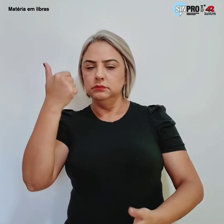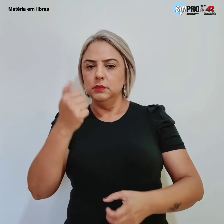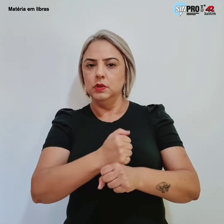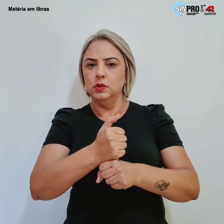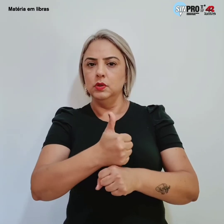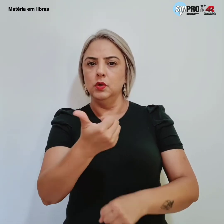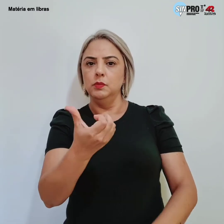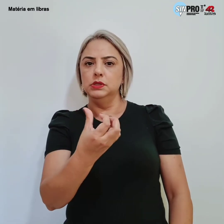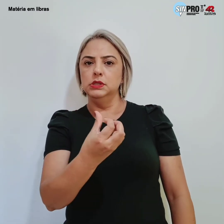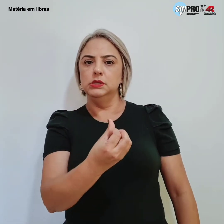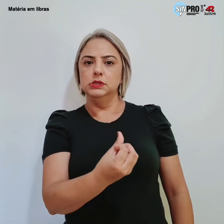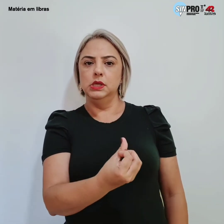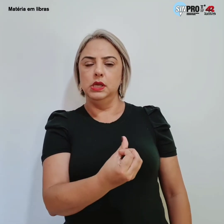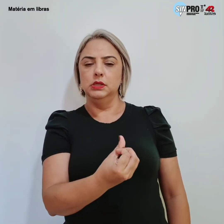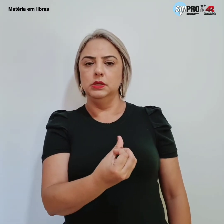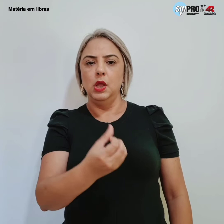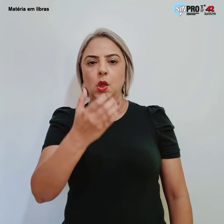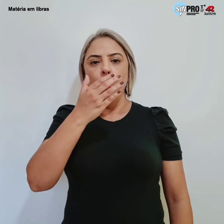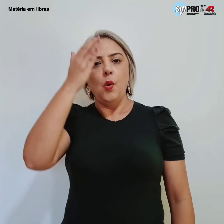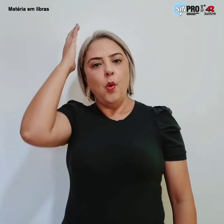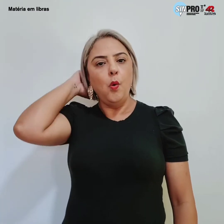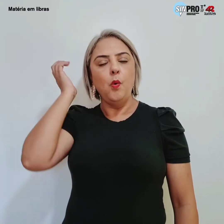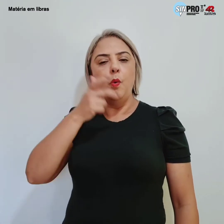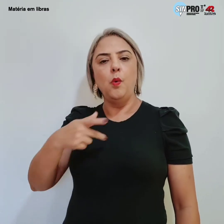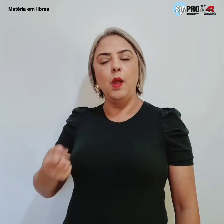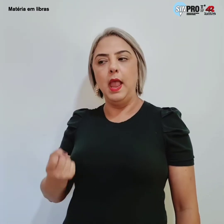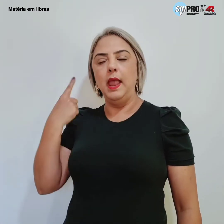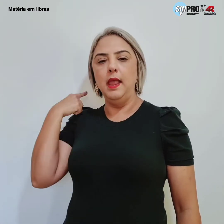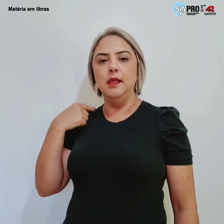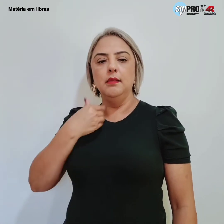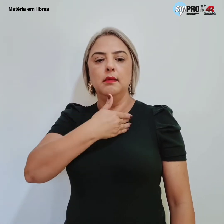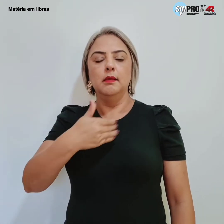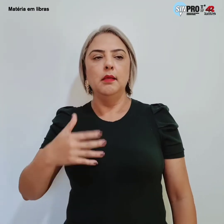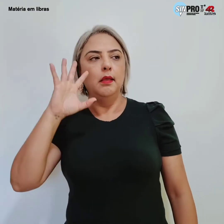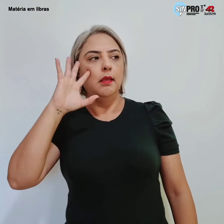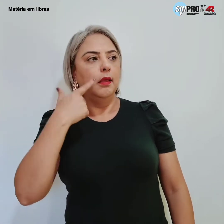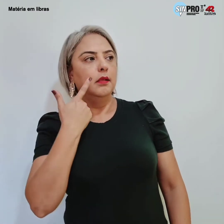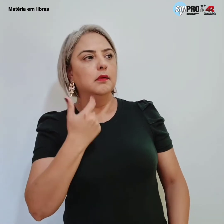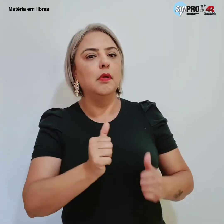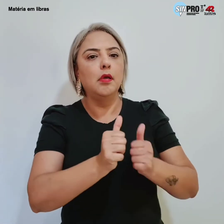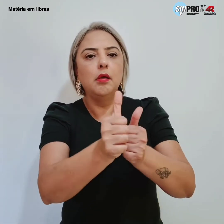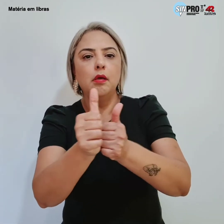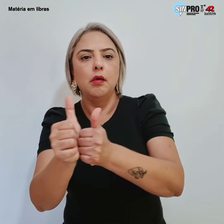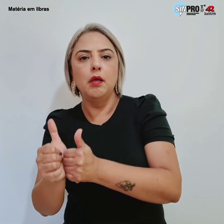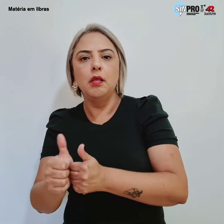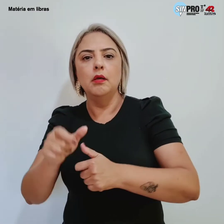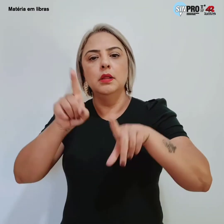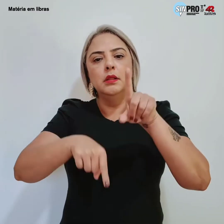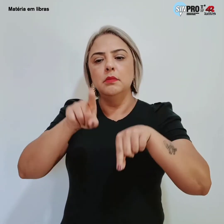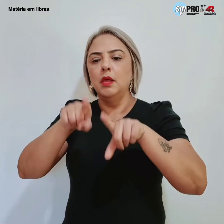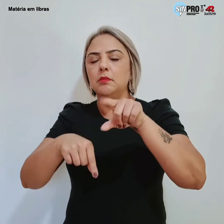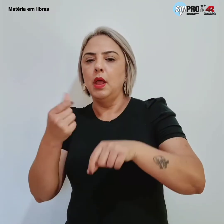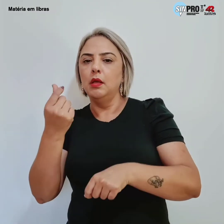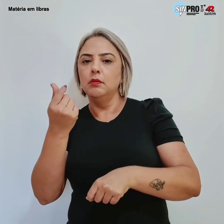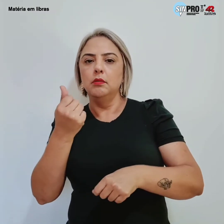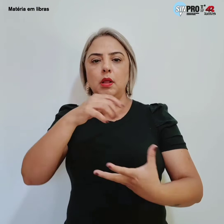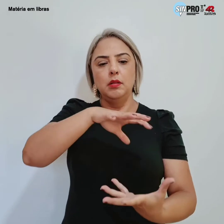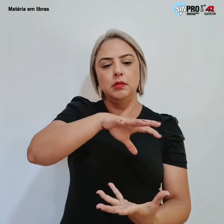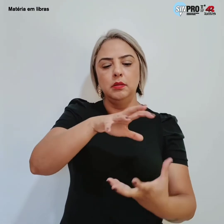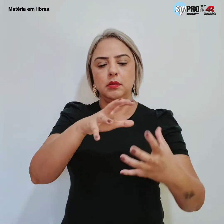tomada em 2016, com Michel Temer, quando o governo decidiu acompanhar a variação do preço